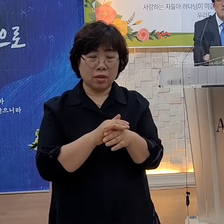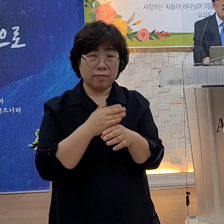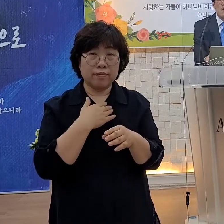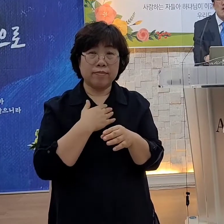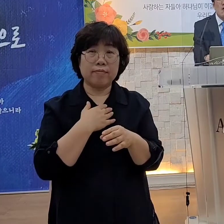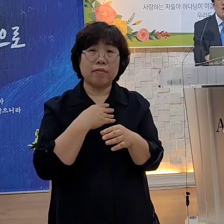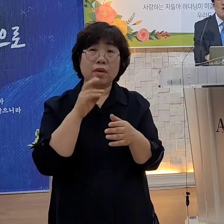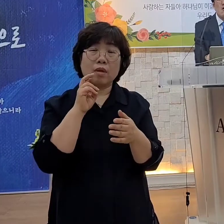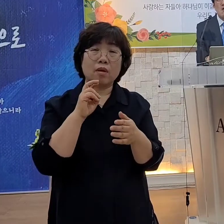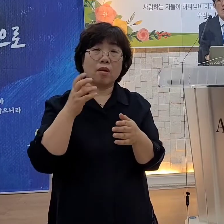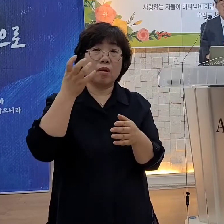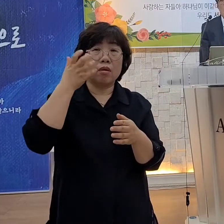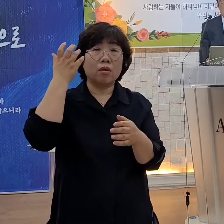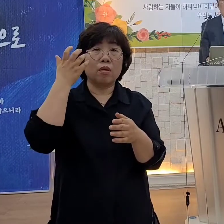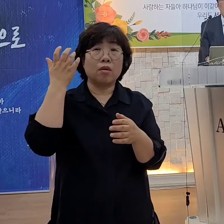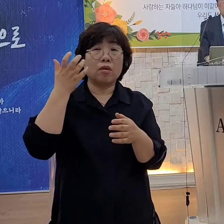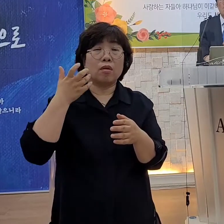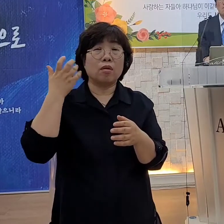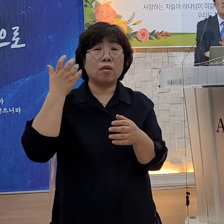나의